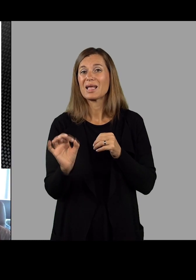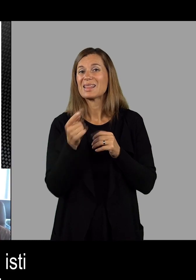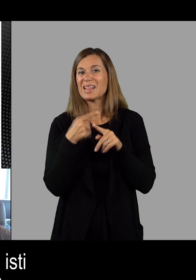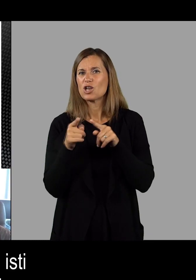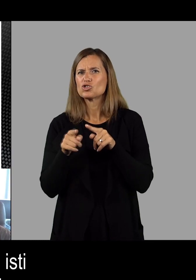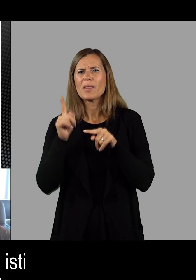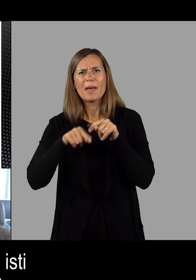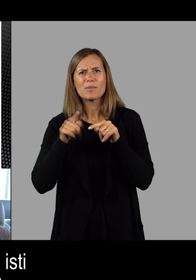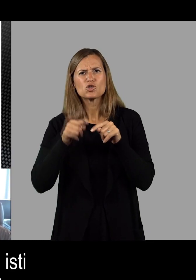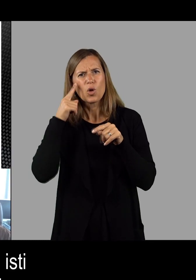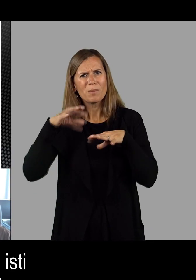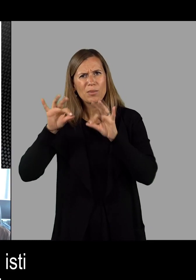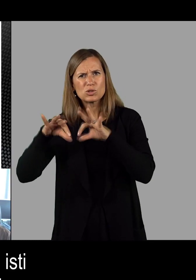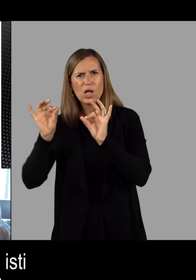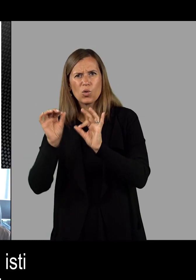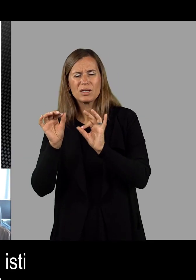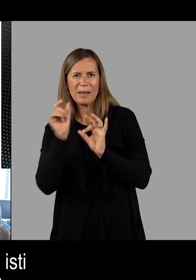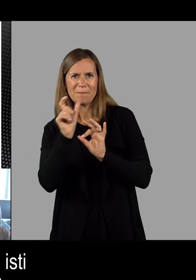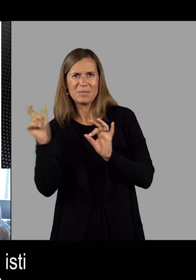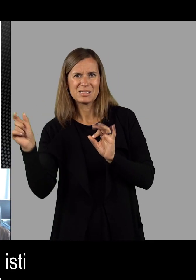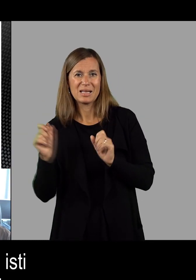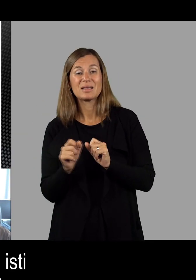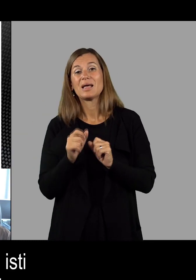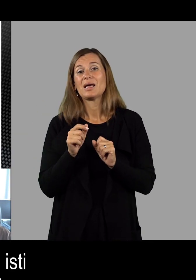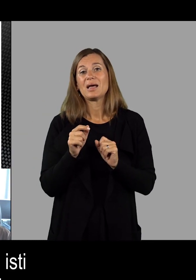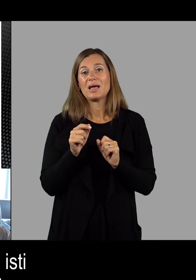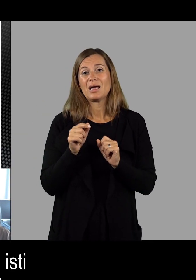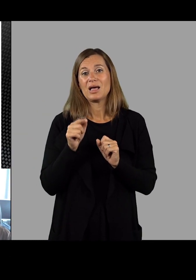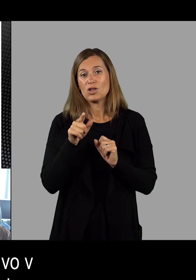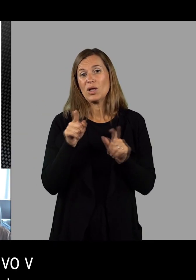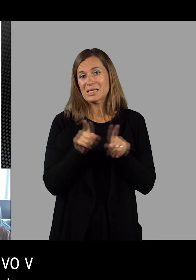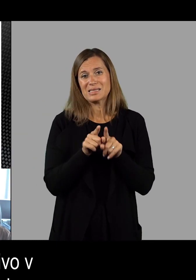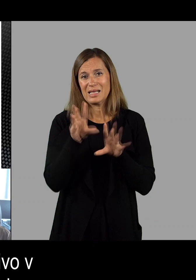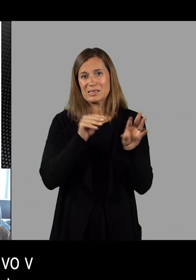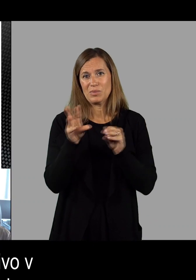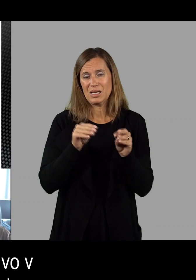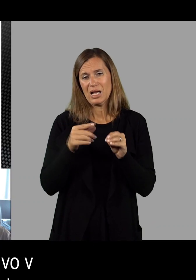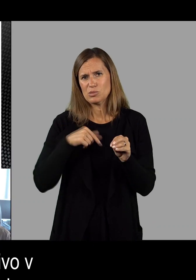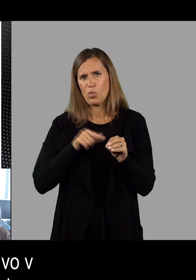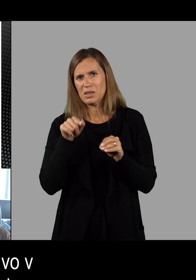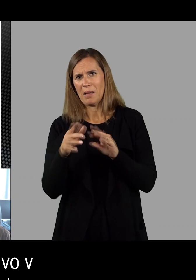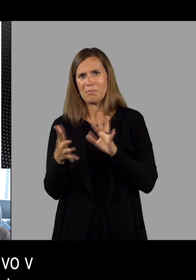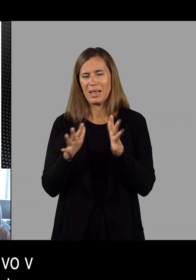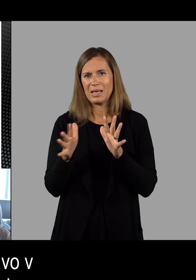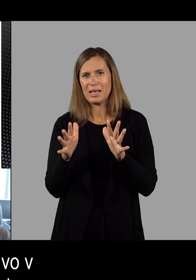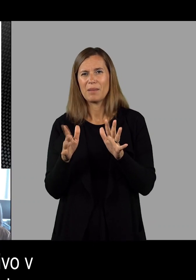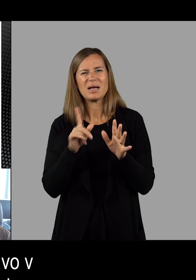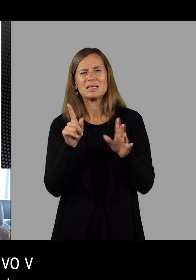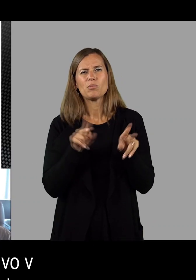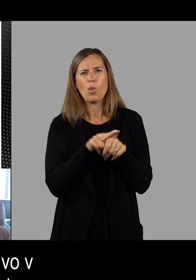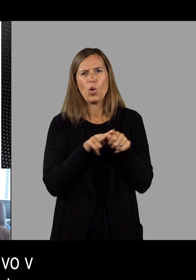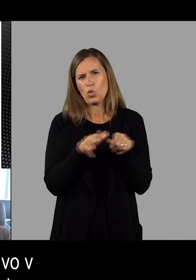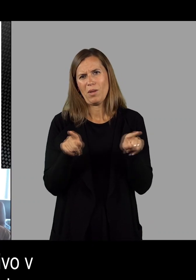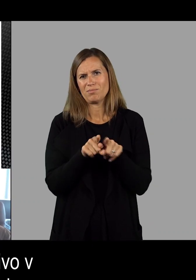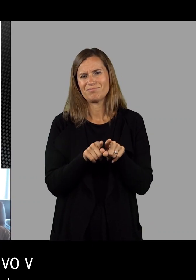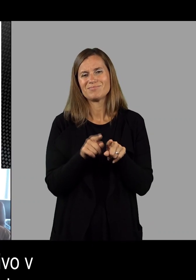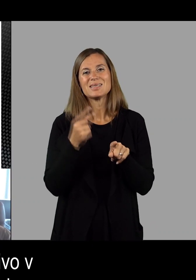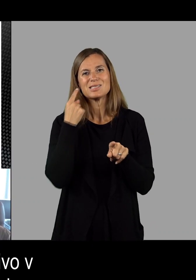napačno razpoznanih besed. Na tej isti zbirki, ki so mi tam nekje, ne, ampak ni povsem primerljivo v smislu